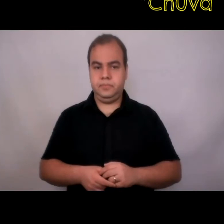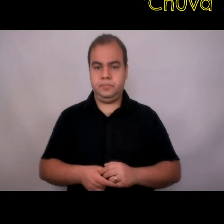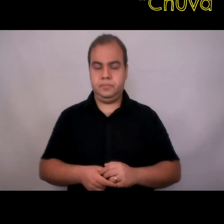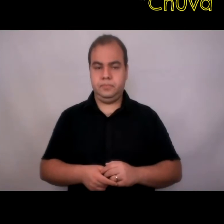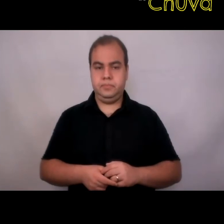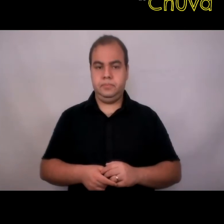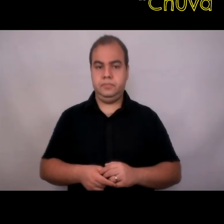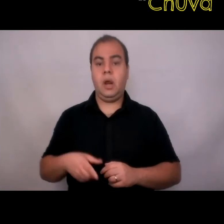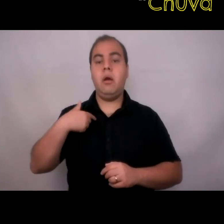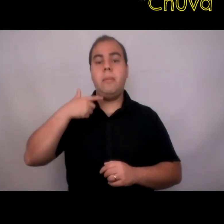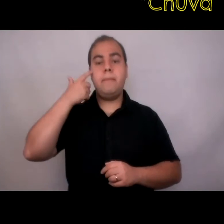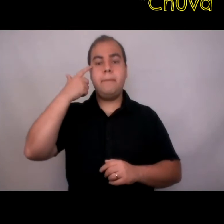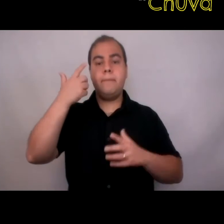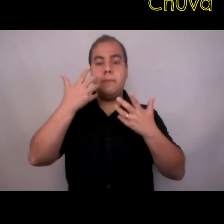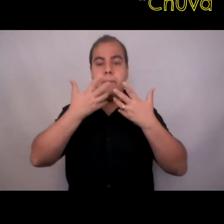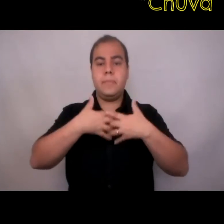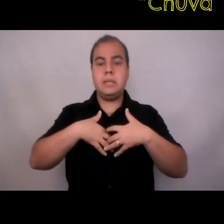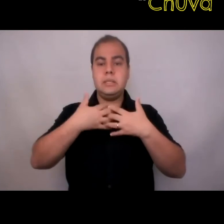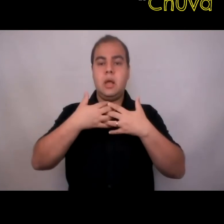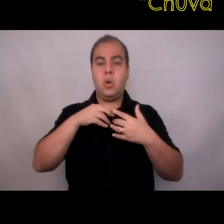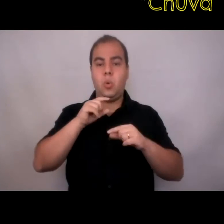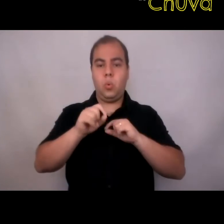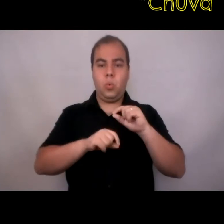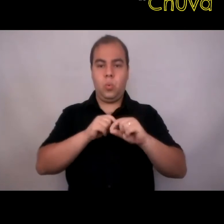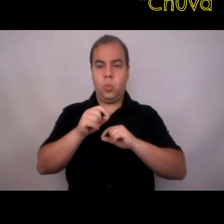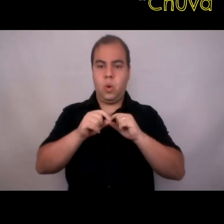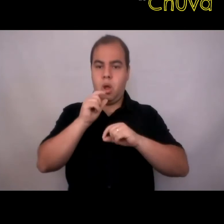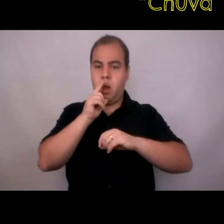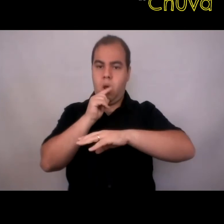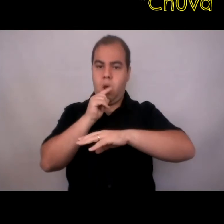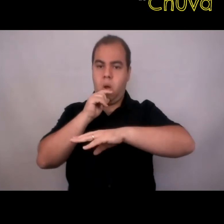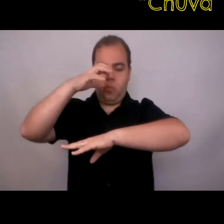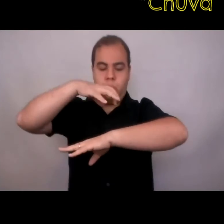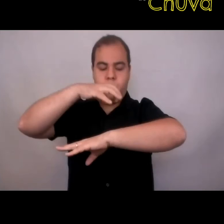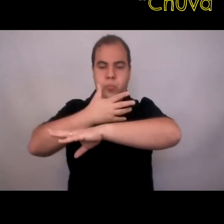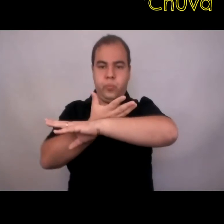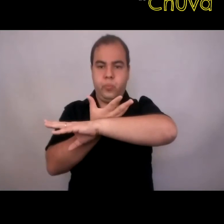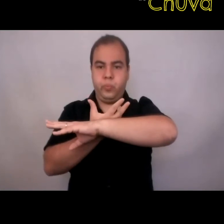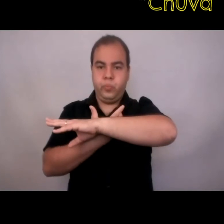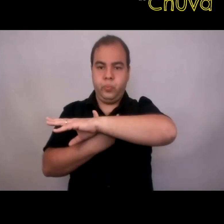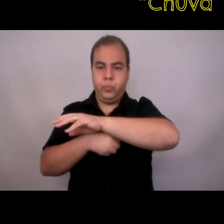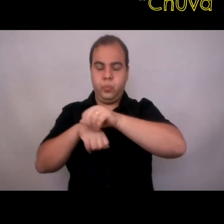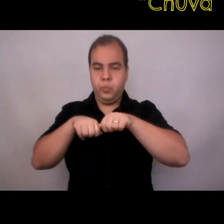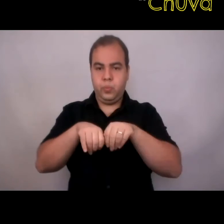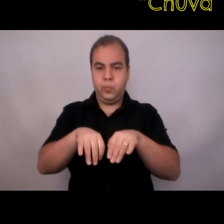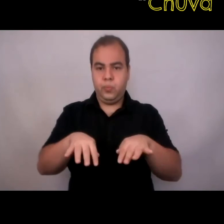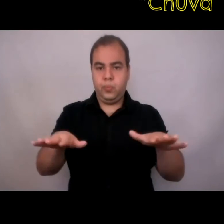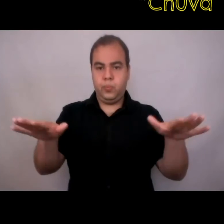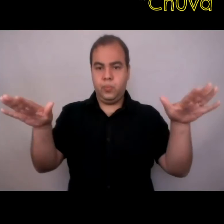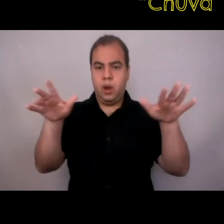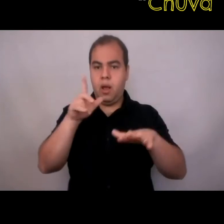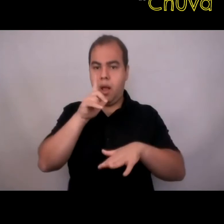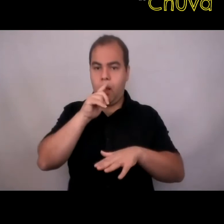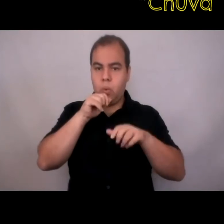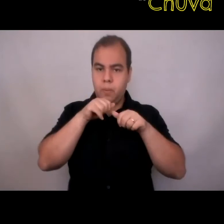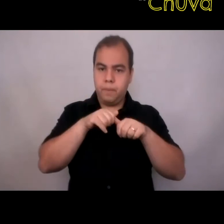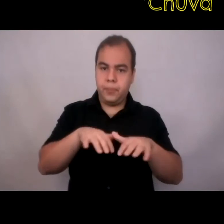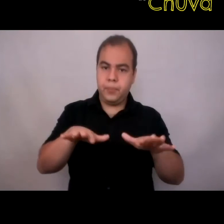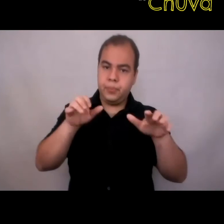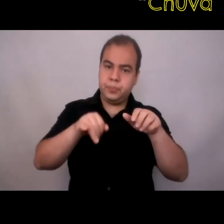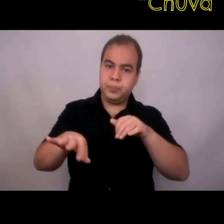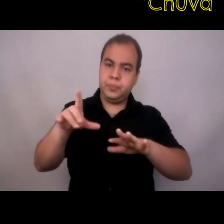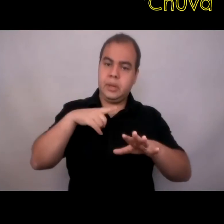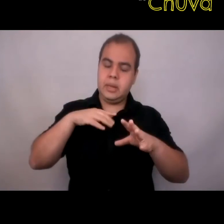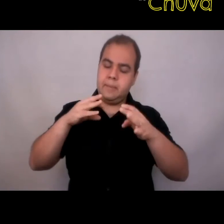O que é pensado para a não saturação dos sistemas de infiltração em relação às águas que carregam partículas